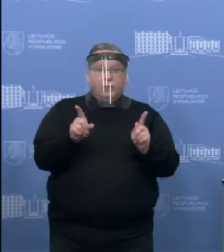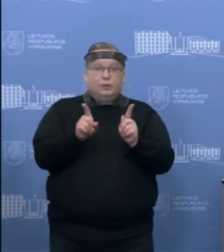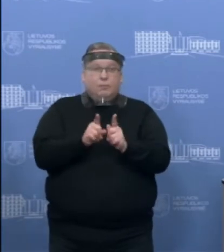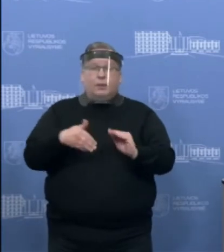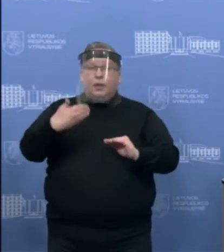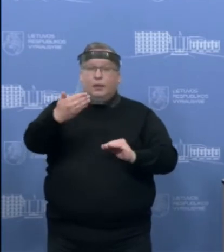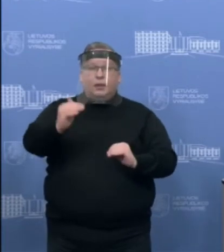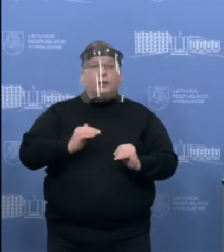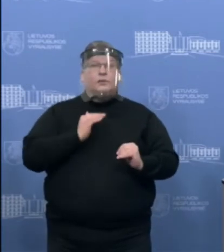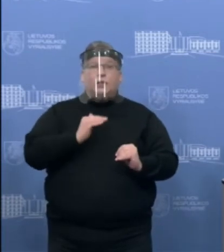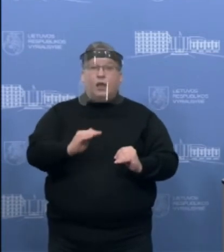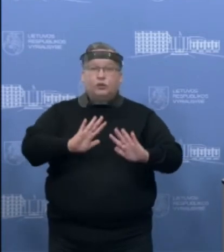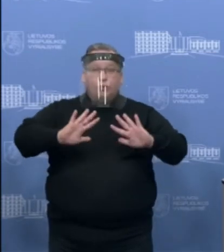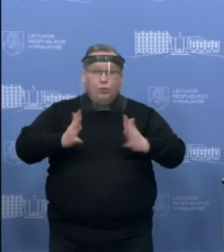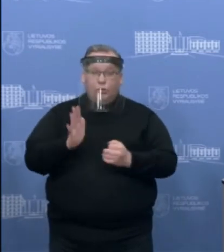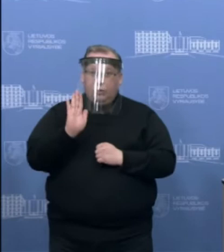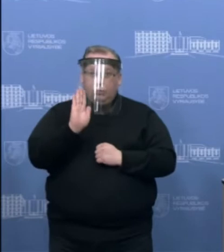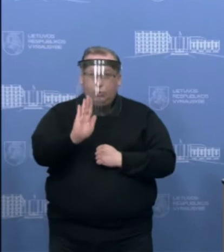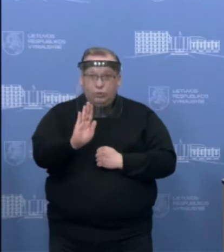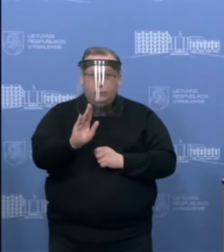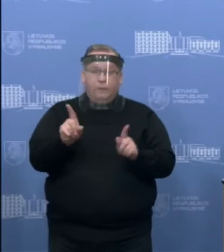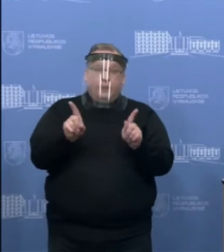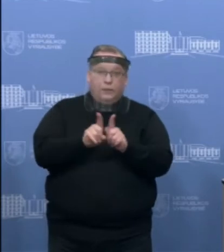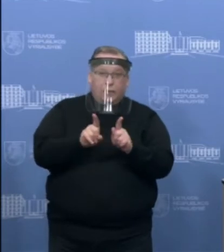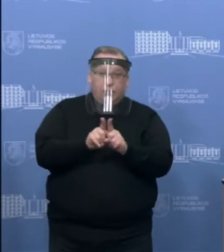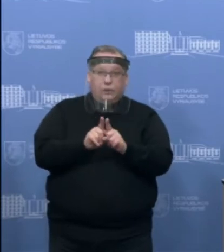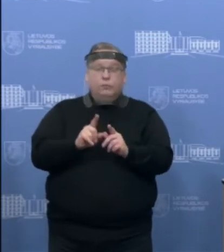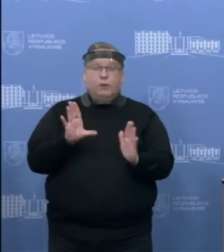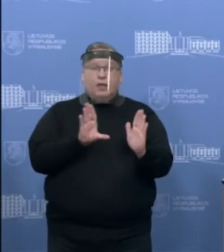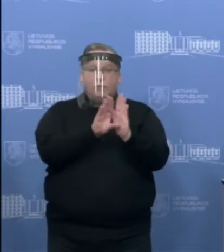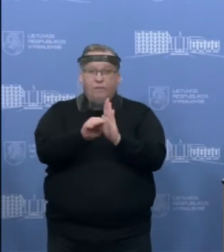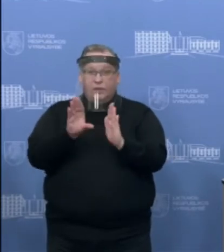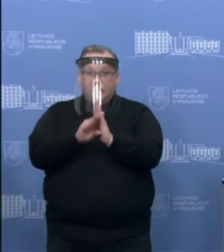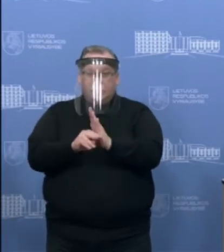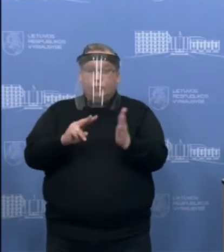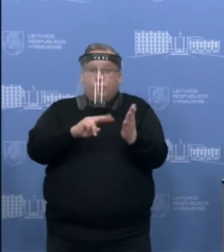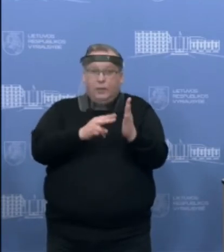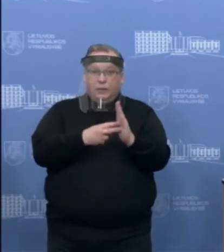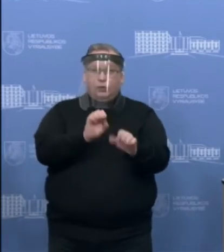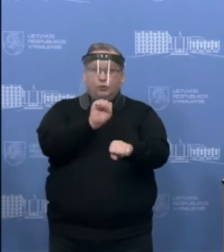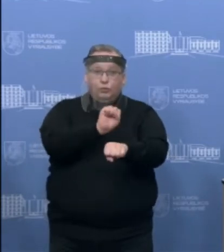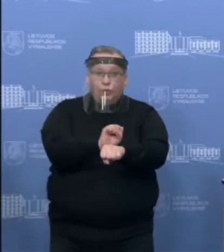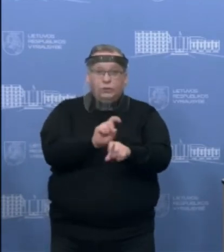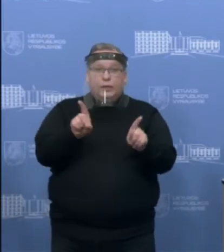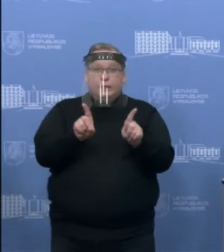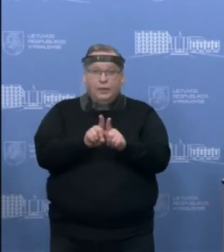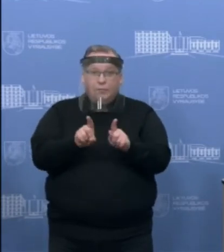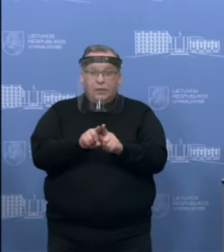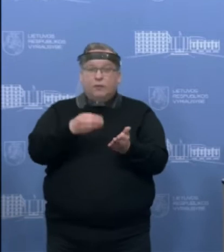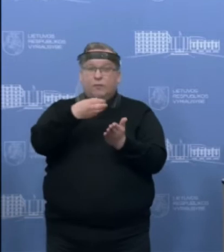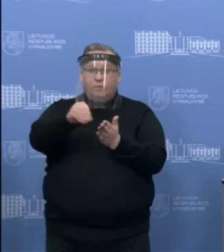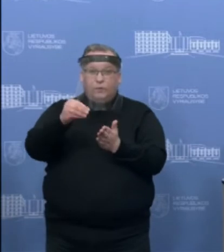neužtikrintinumą ir žinoma paskatins svarstyti investicinių planų atidėjimą, blogėjantis